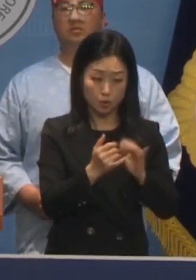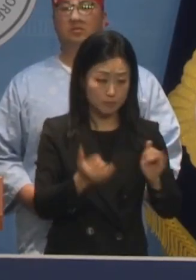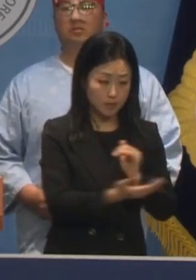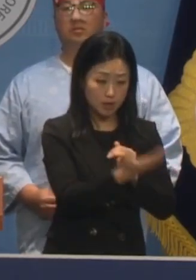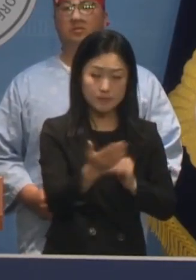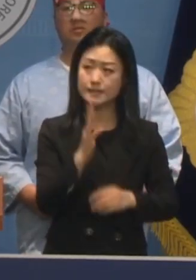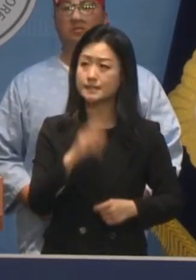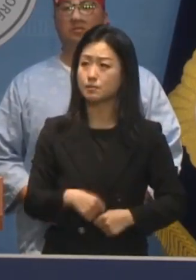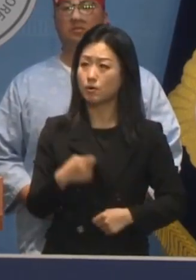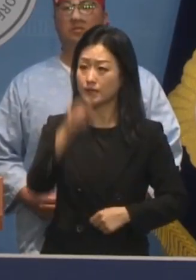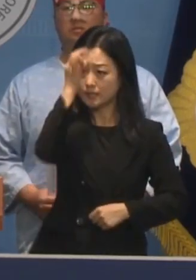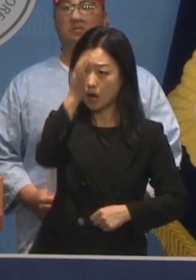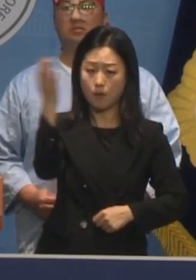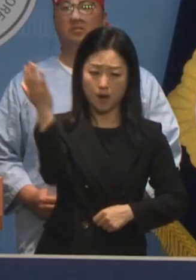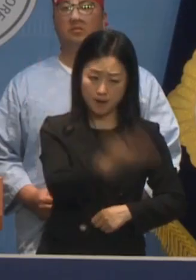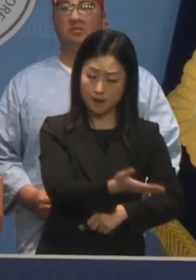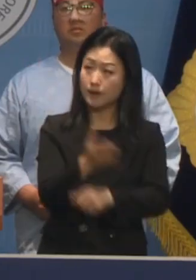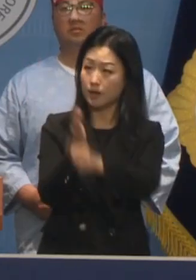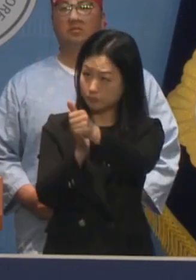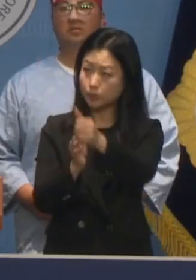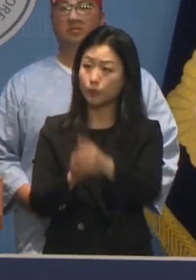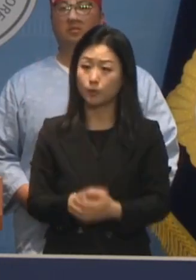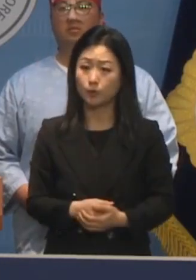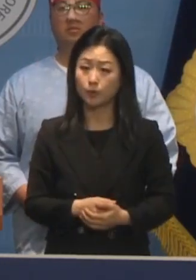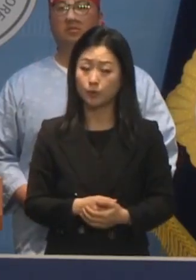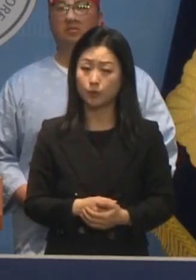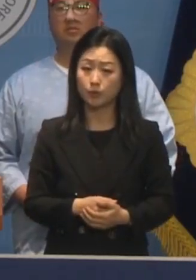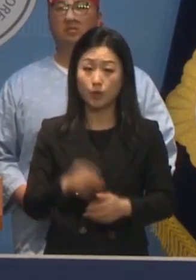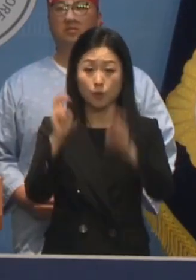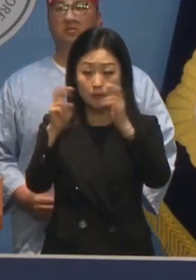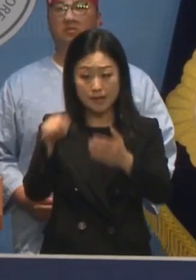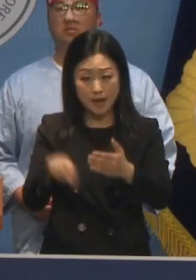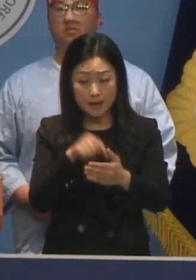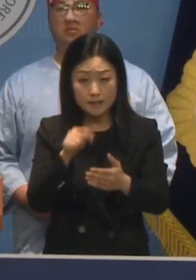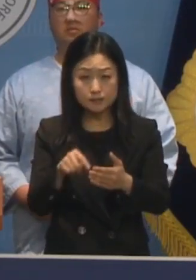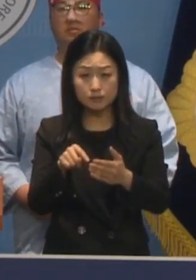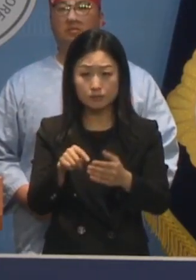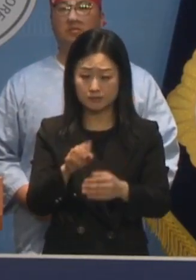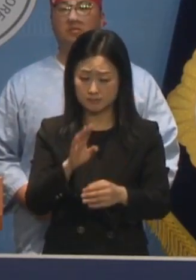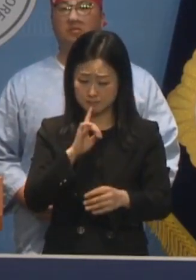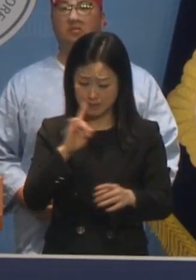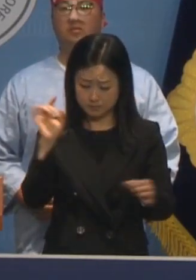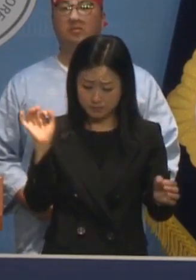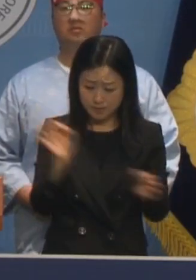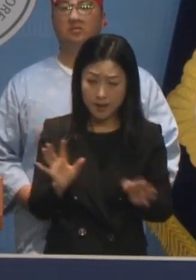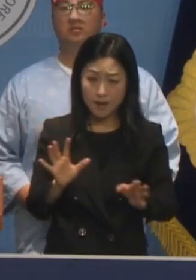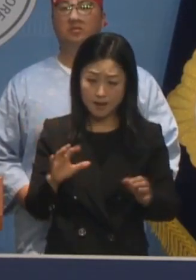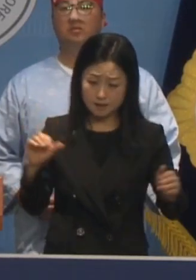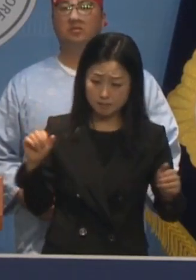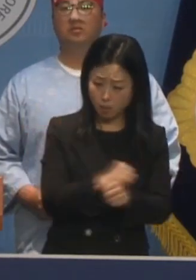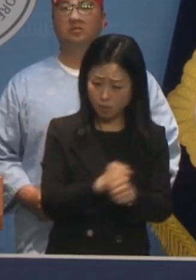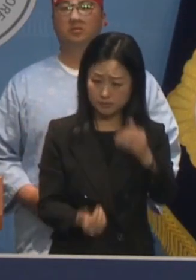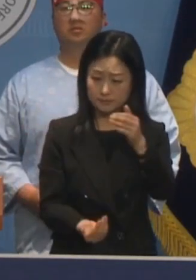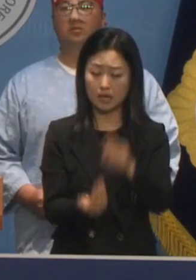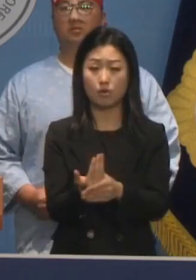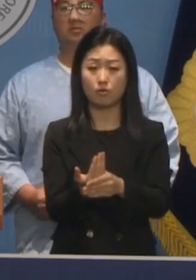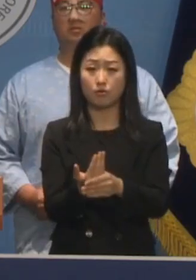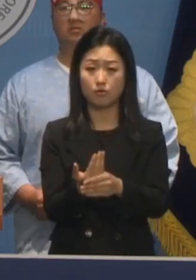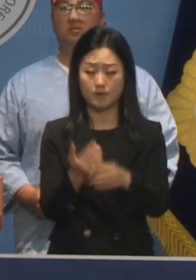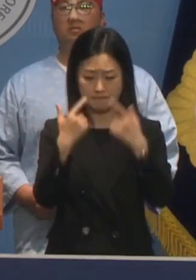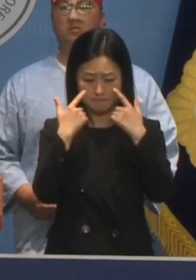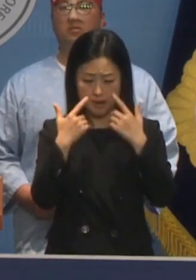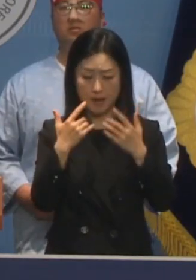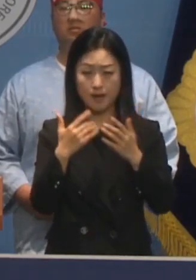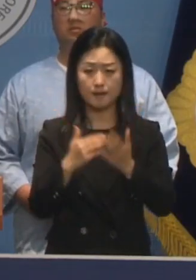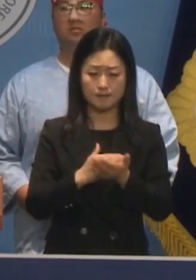국민들에게 진정으로 사과를 하십시오. 회사 안에서 벌어진 정근대적 폭력을 확실하게 건절하기